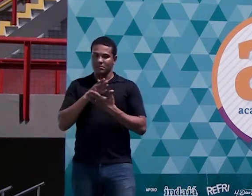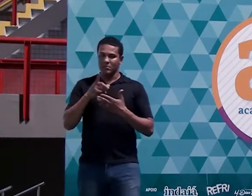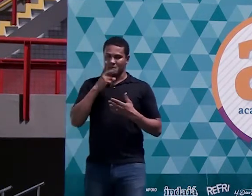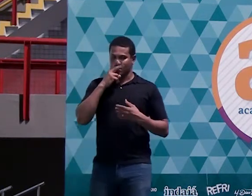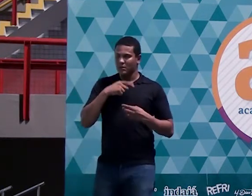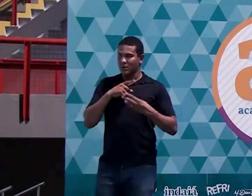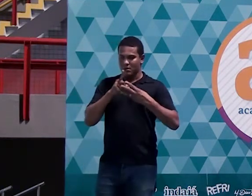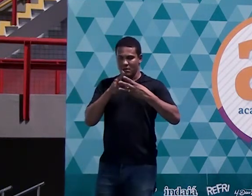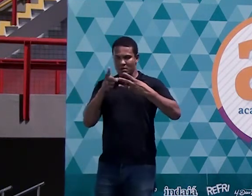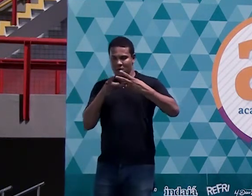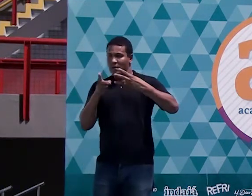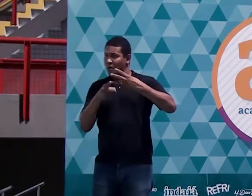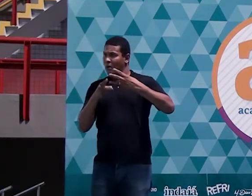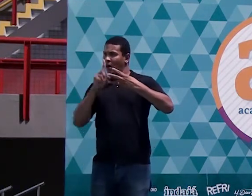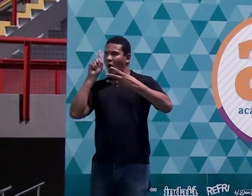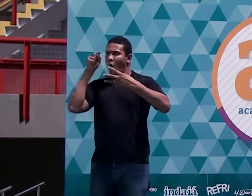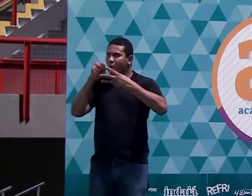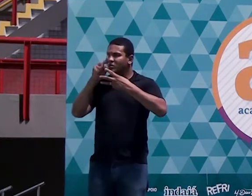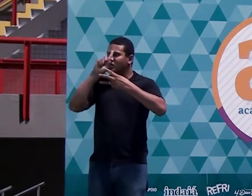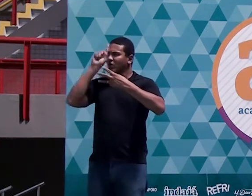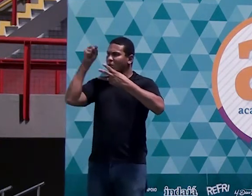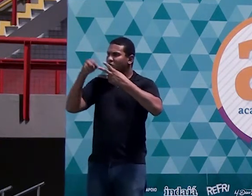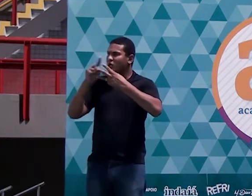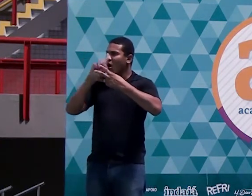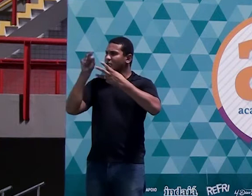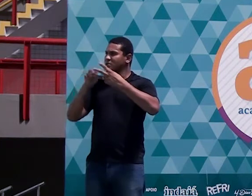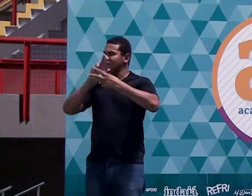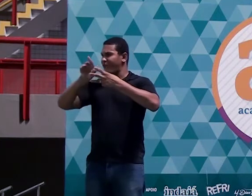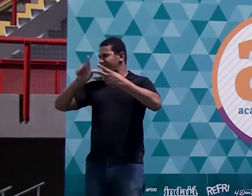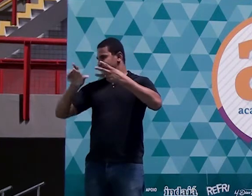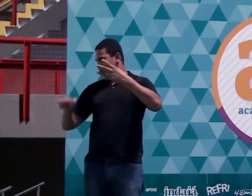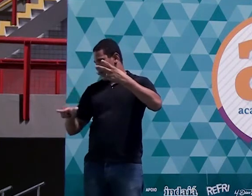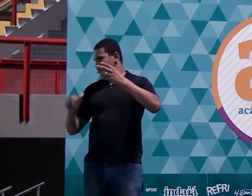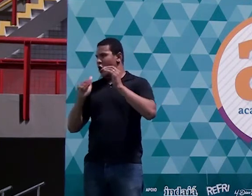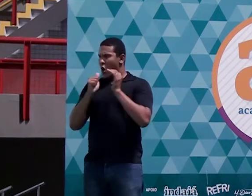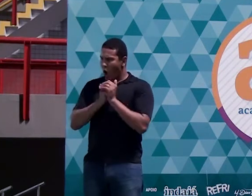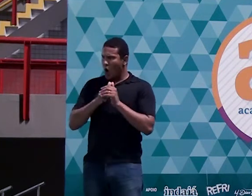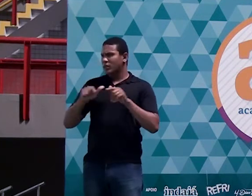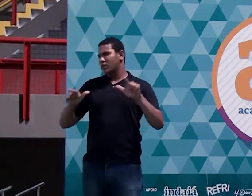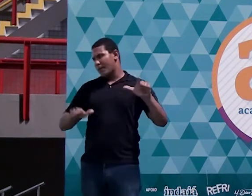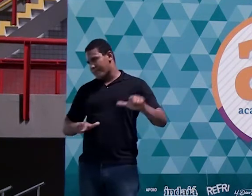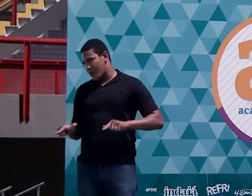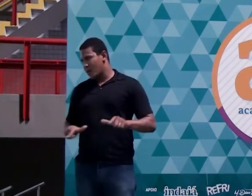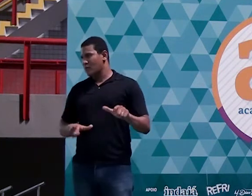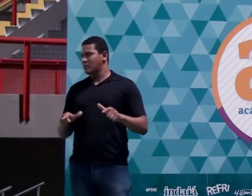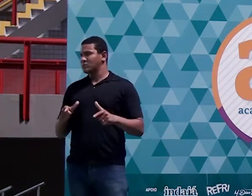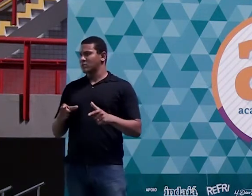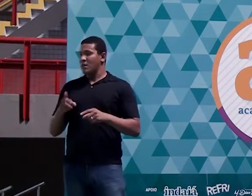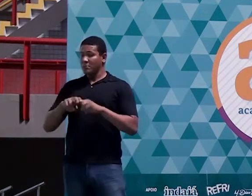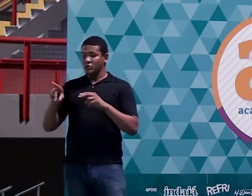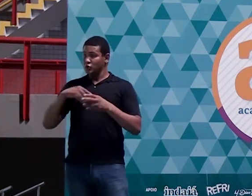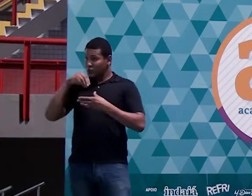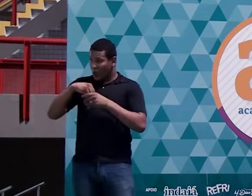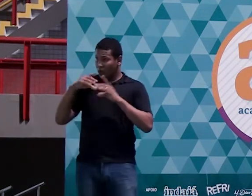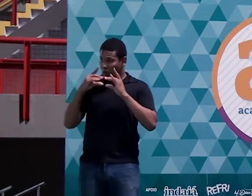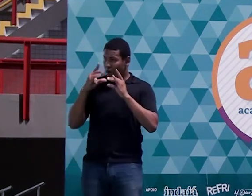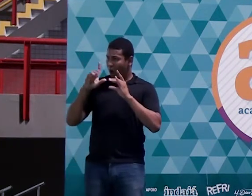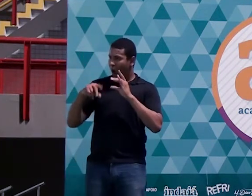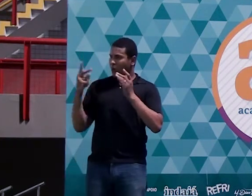outros trabalham. O período medieval se caracterizou por uma série de acontecimentos importantes, dentre os quais podemos